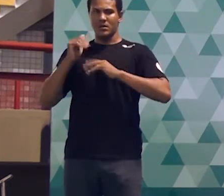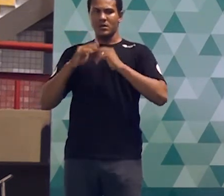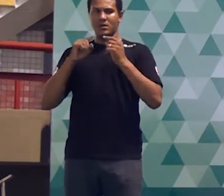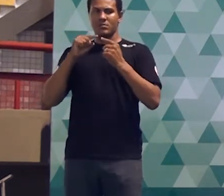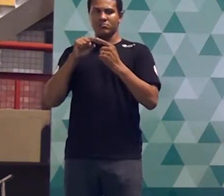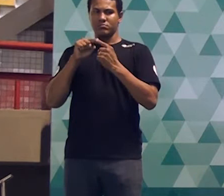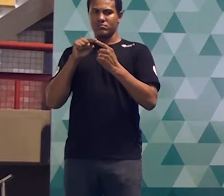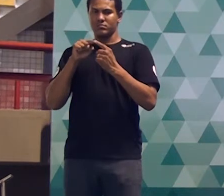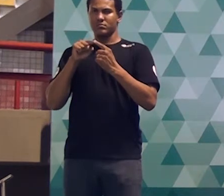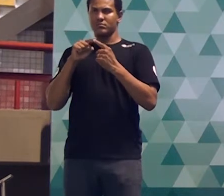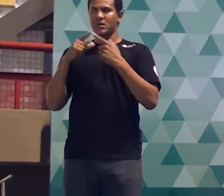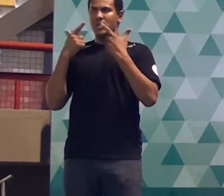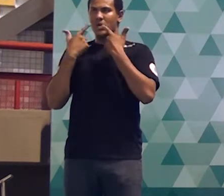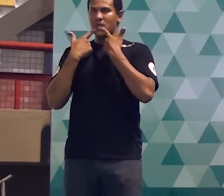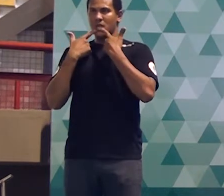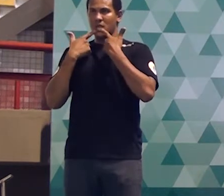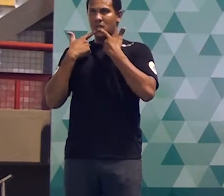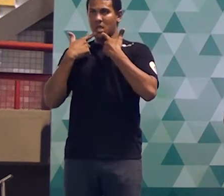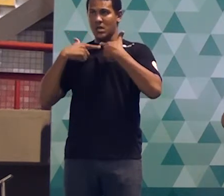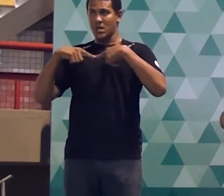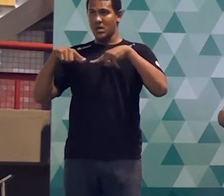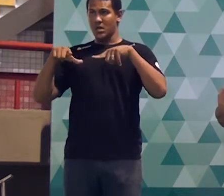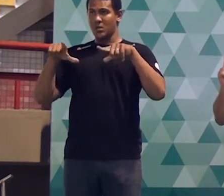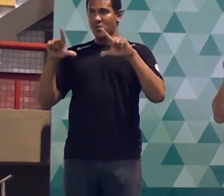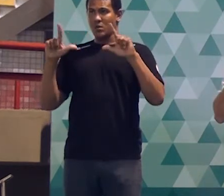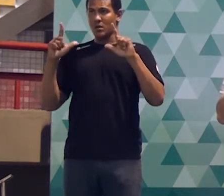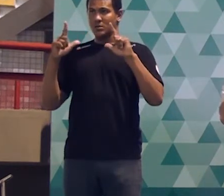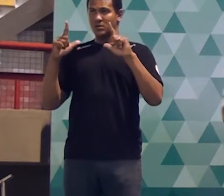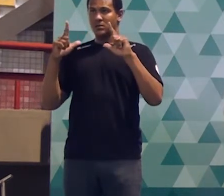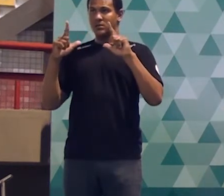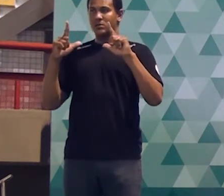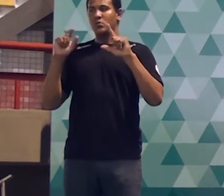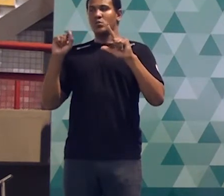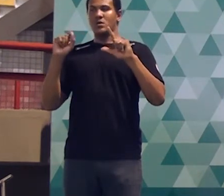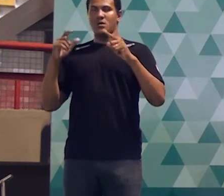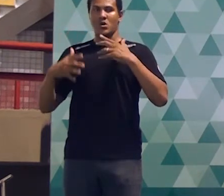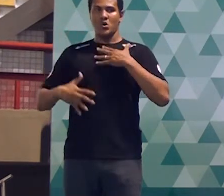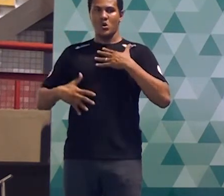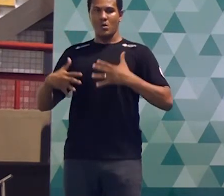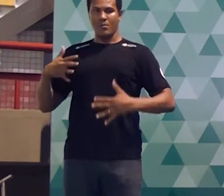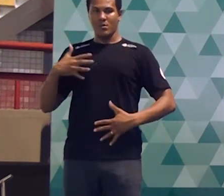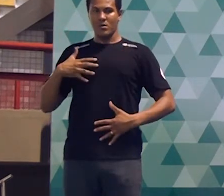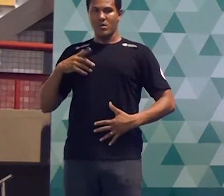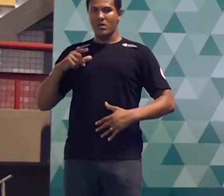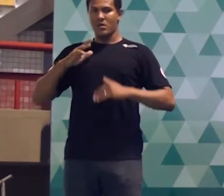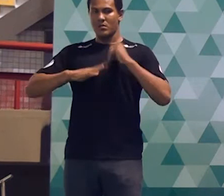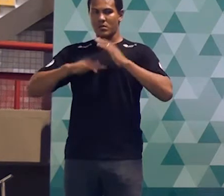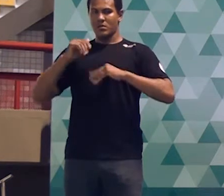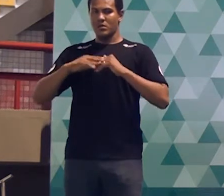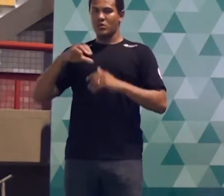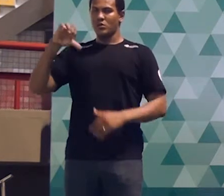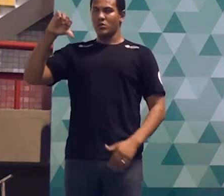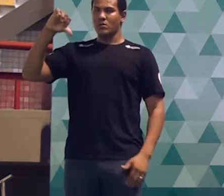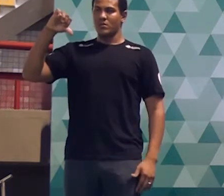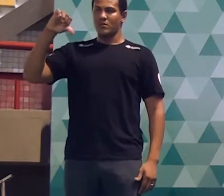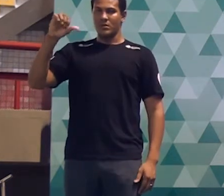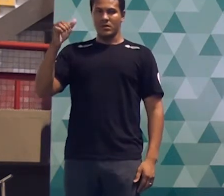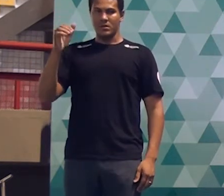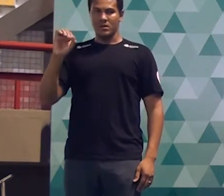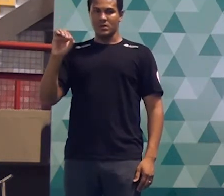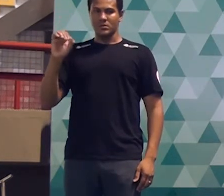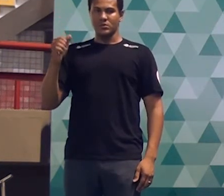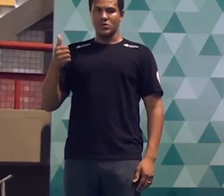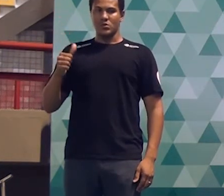relacionadas à linguagem corporal. São as habilidades 9, 10 e